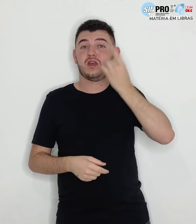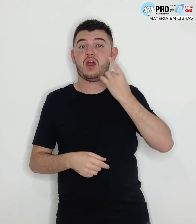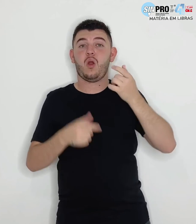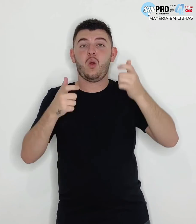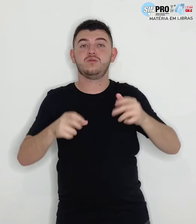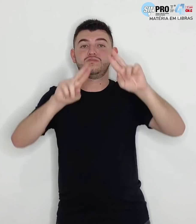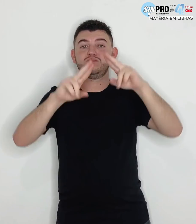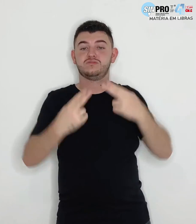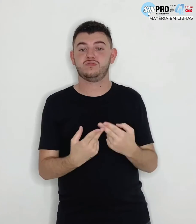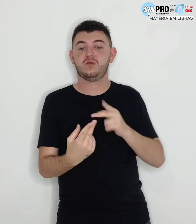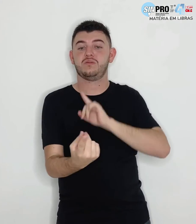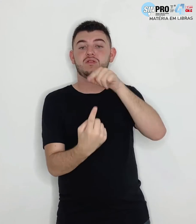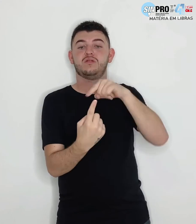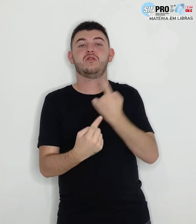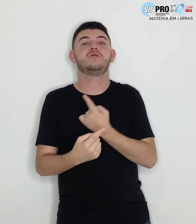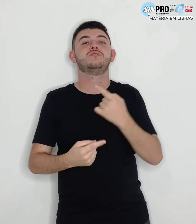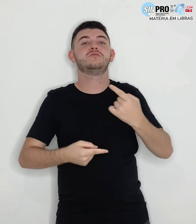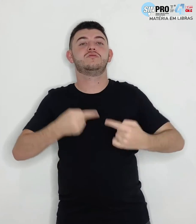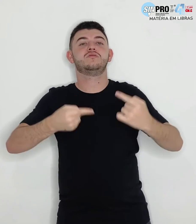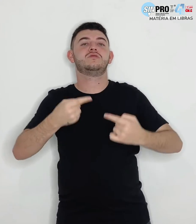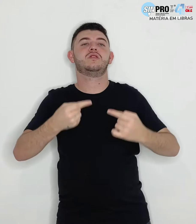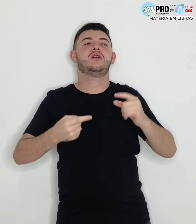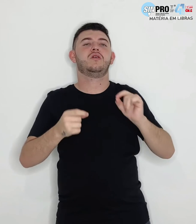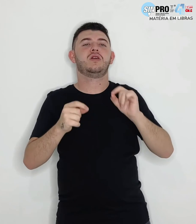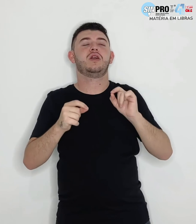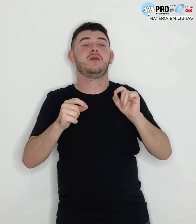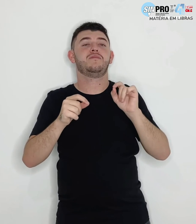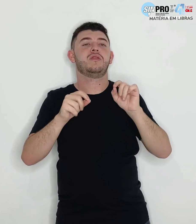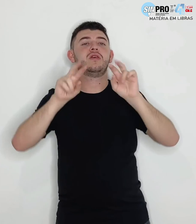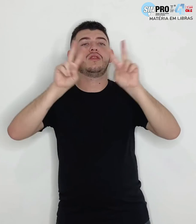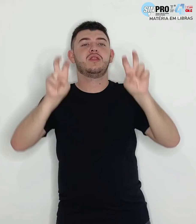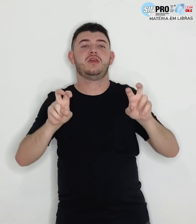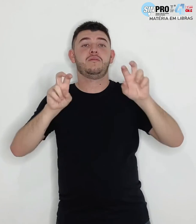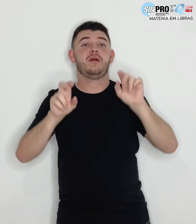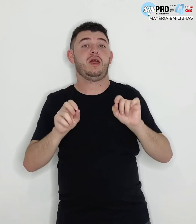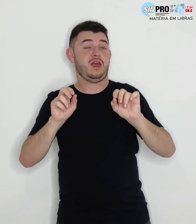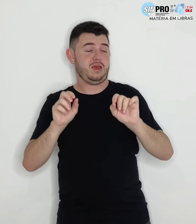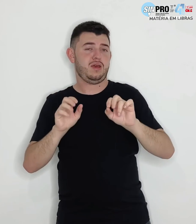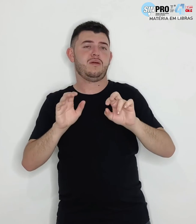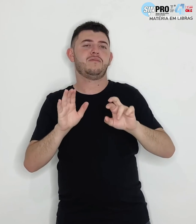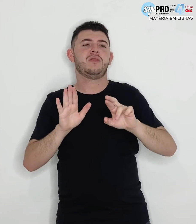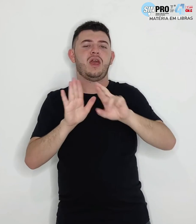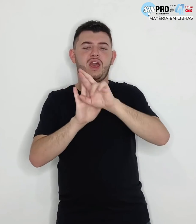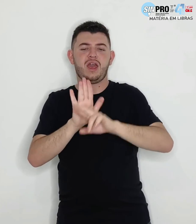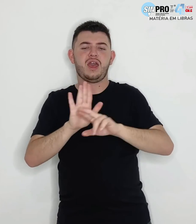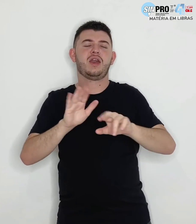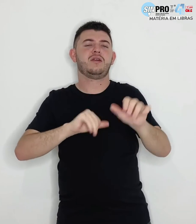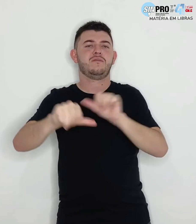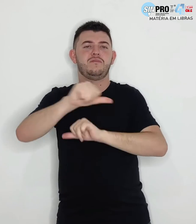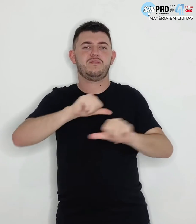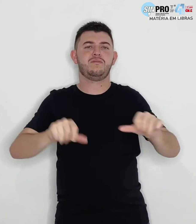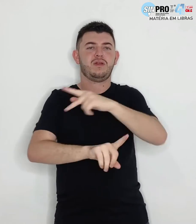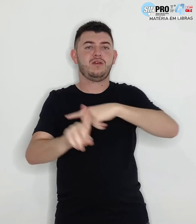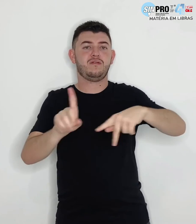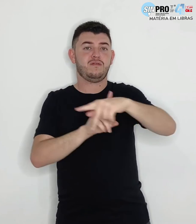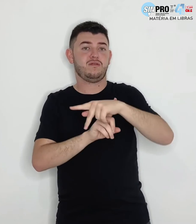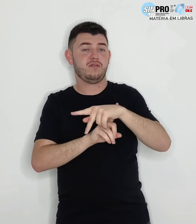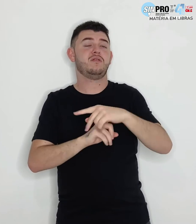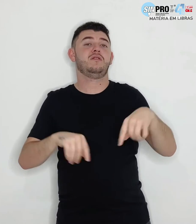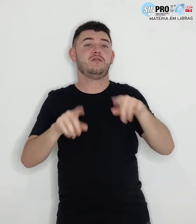possibilidade de avançarmos na discussão da reforma da Previdência, evitando que os prejuízos sejam ampliados com o retorno do debate das regras